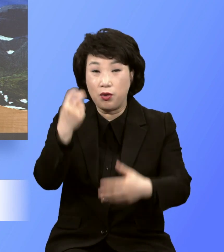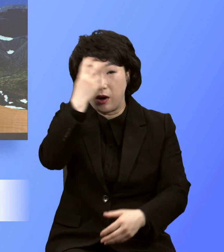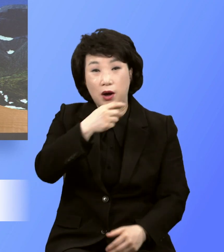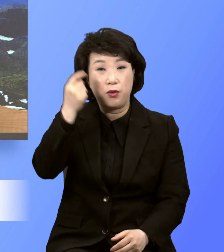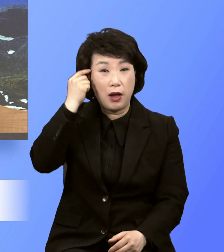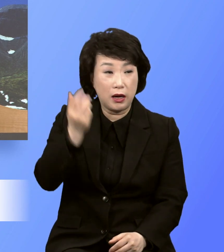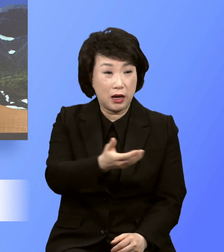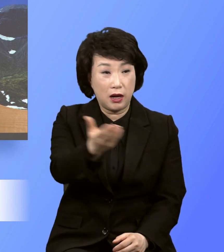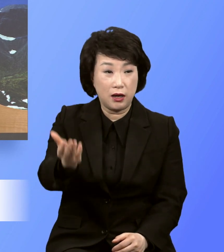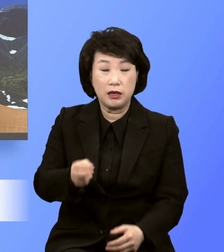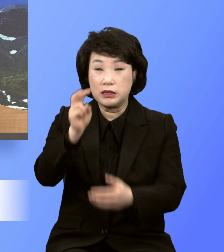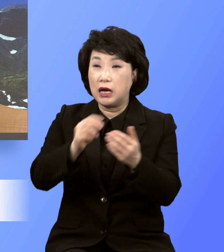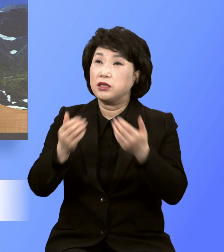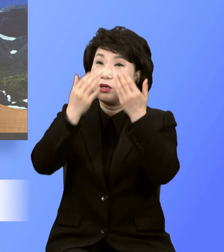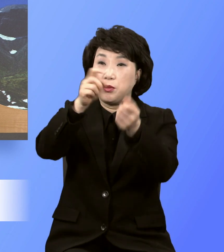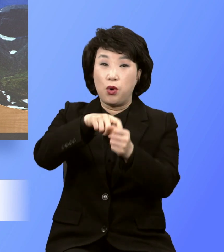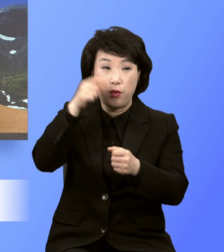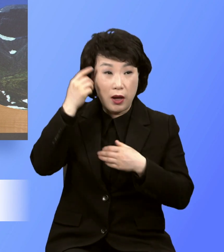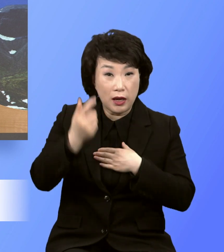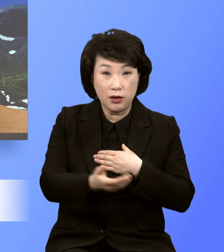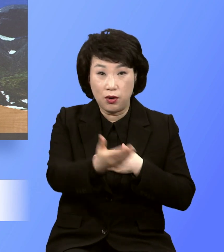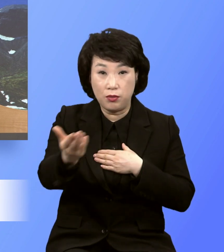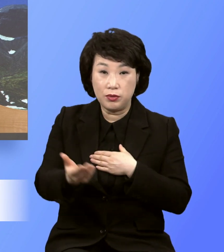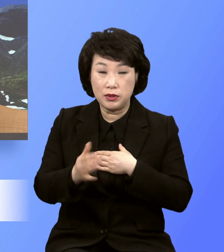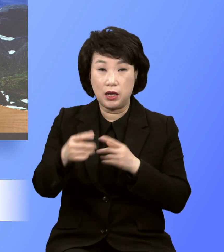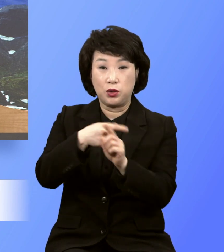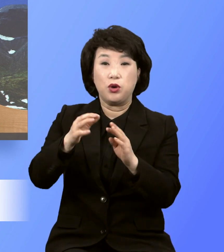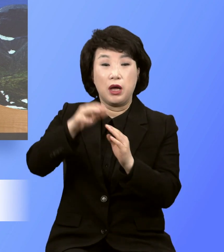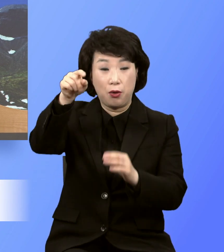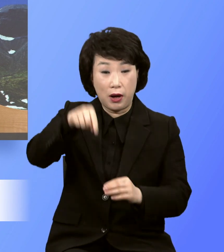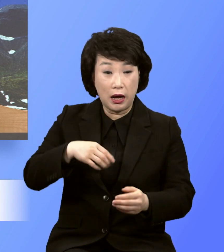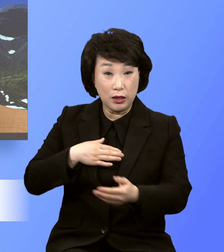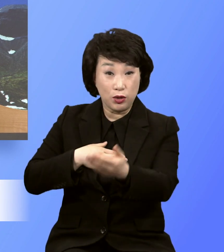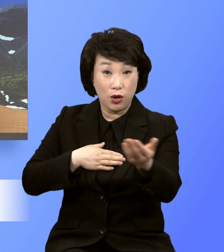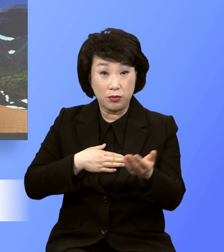관리합니까? 왜 찬양합니까? 왜 여러분들이 교회 와서